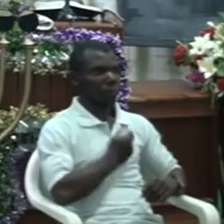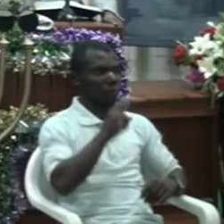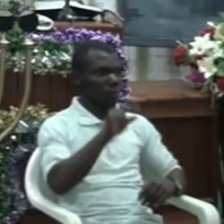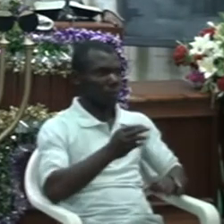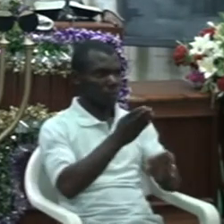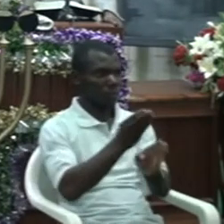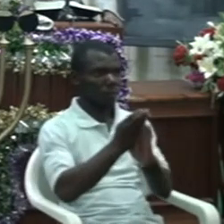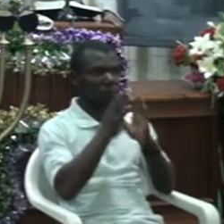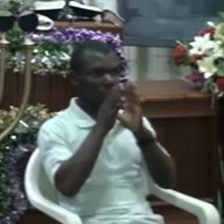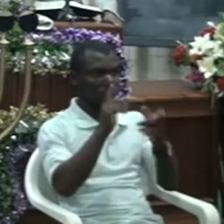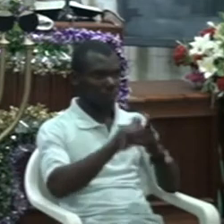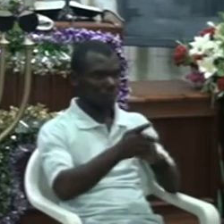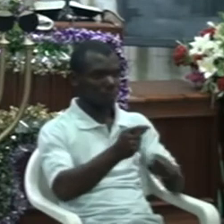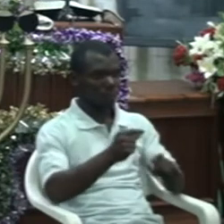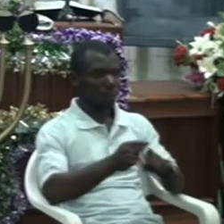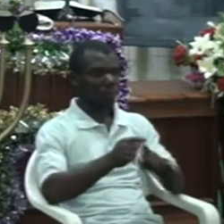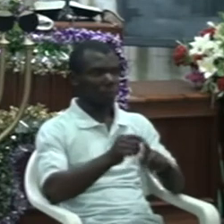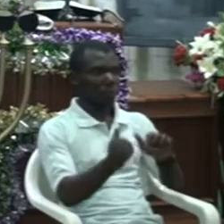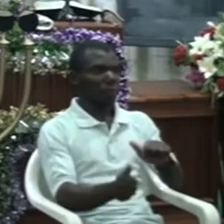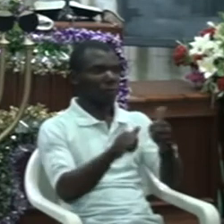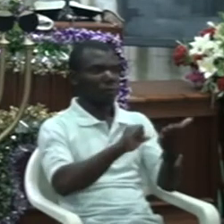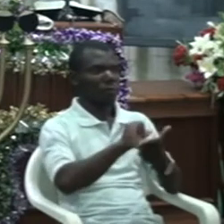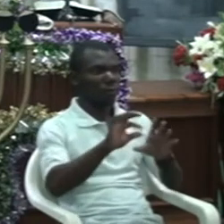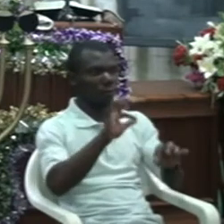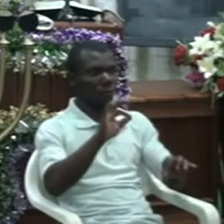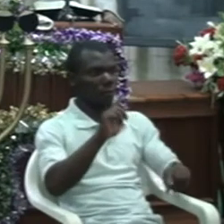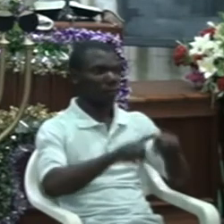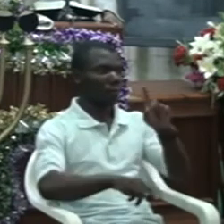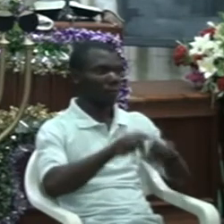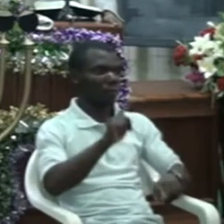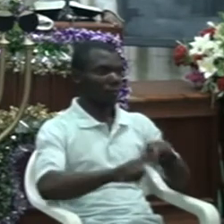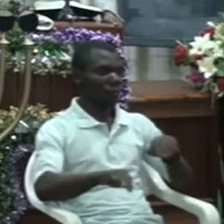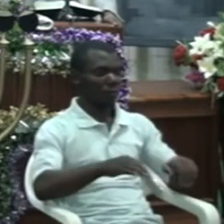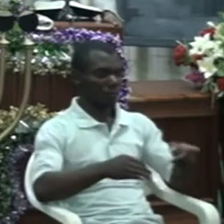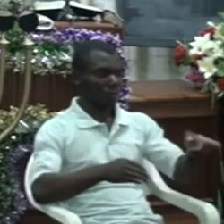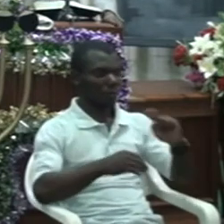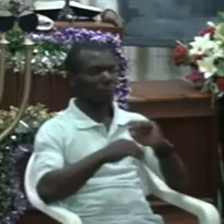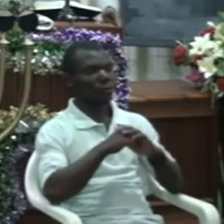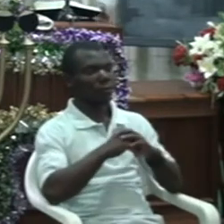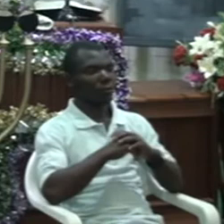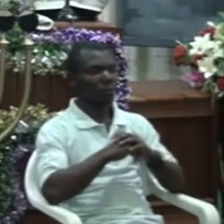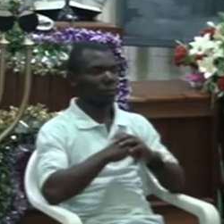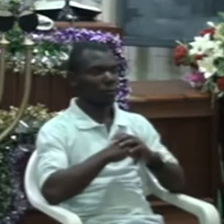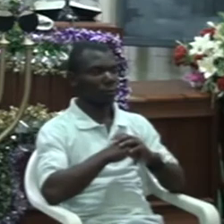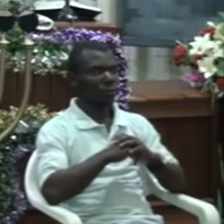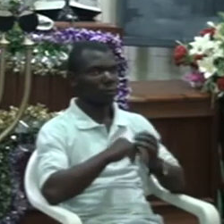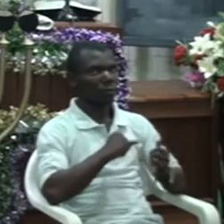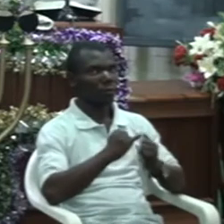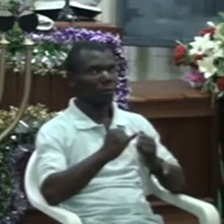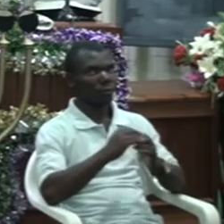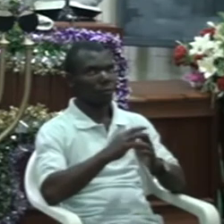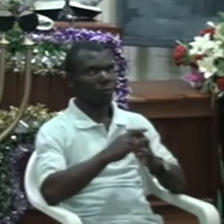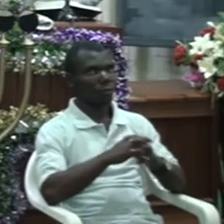si on ne s'aligne pas cette parole, le baptême du Saint-Esprit n'aura pas lieu. Tu as terminé.